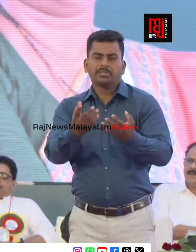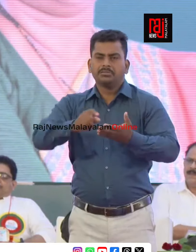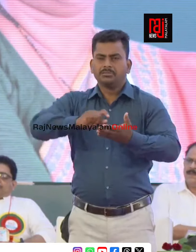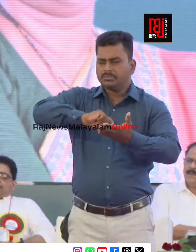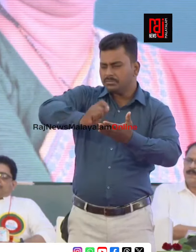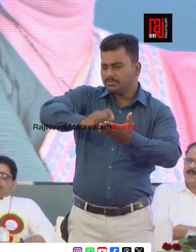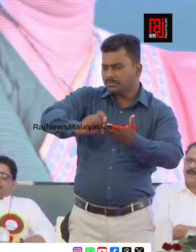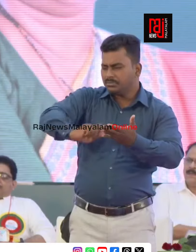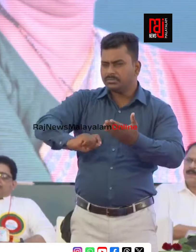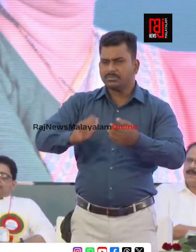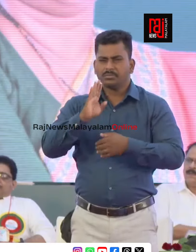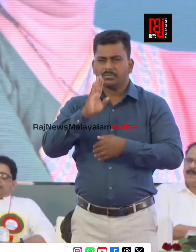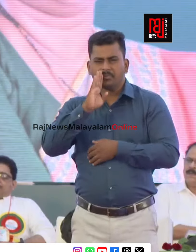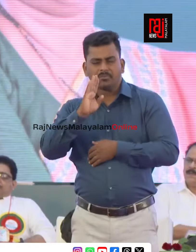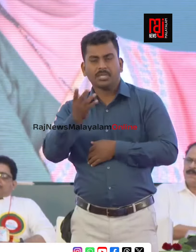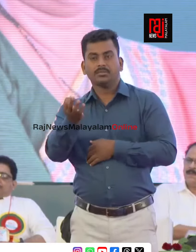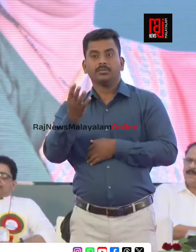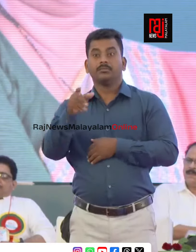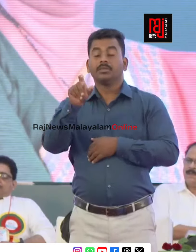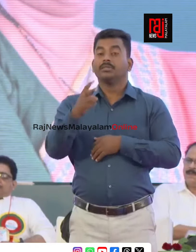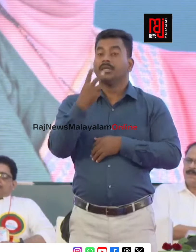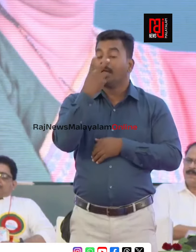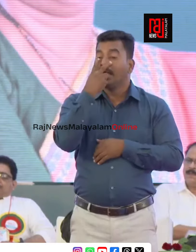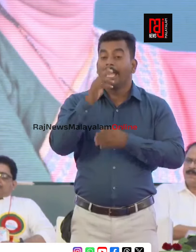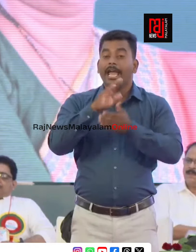എഴുത്തുകാരി ഹെലൻ കെല്ലർ